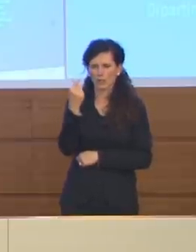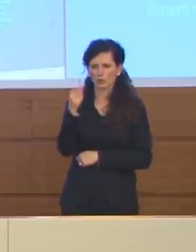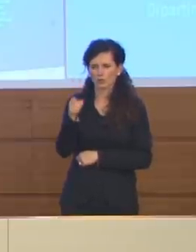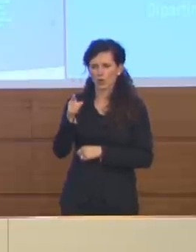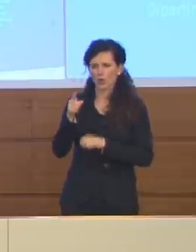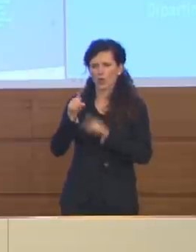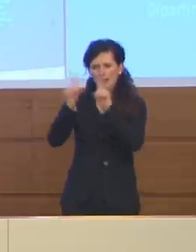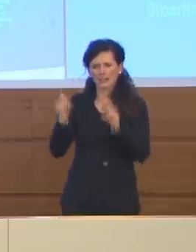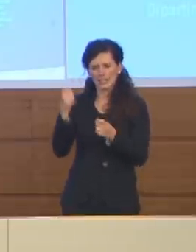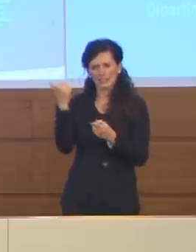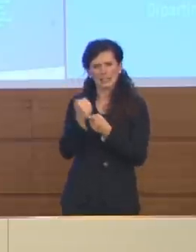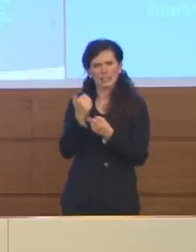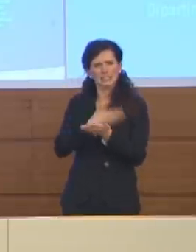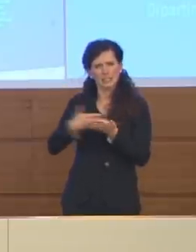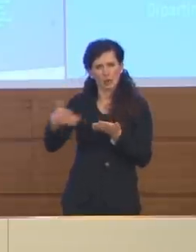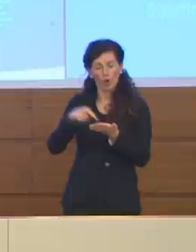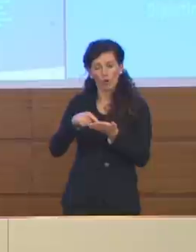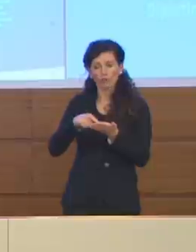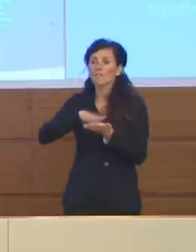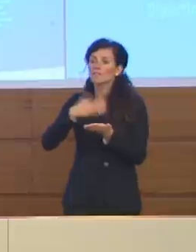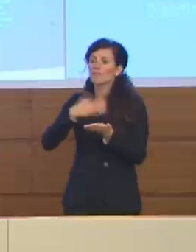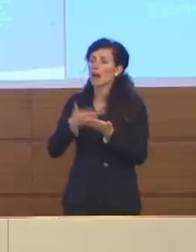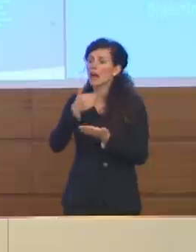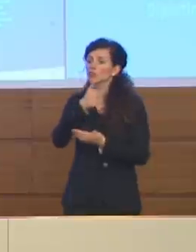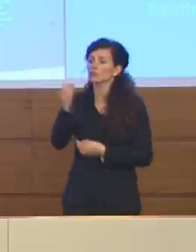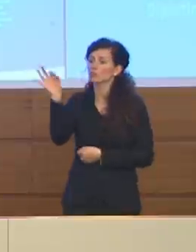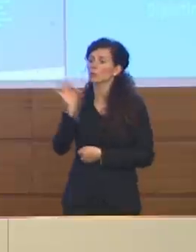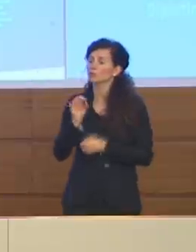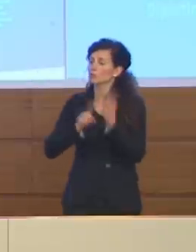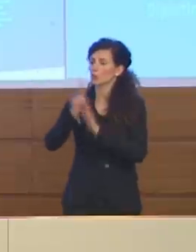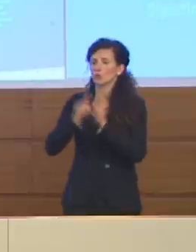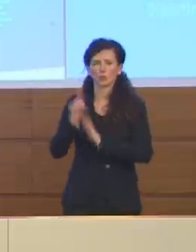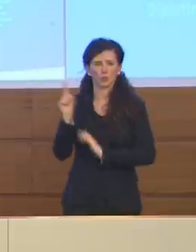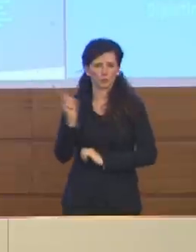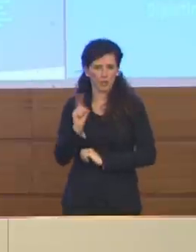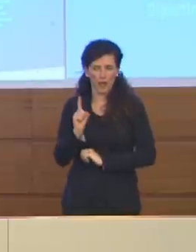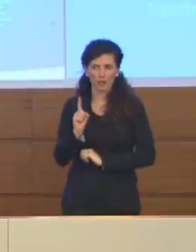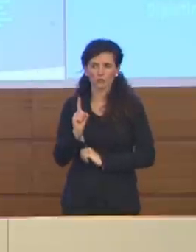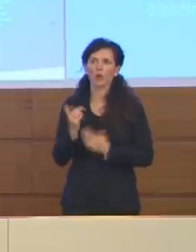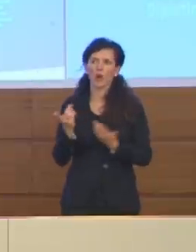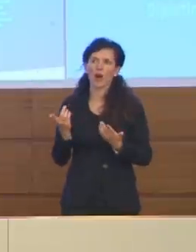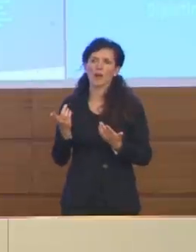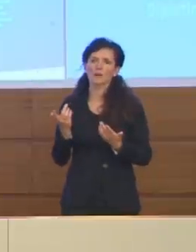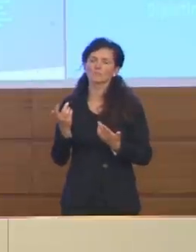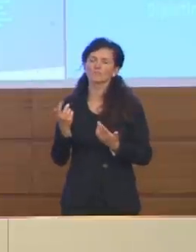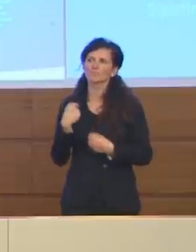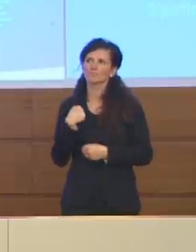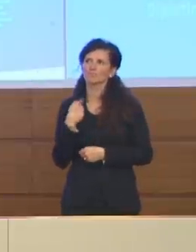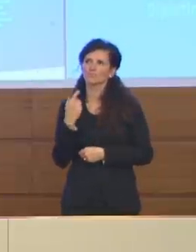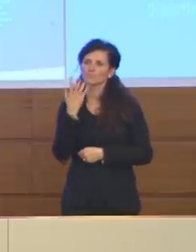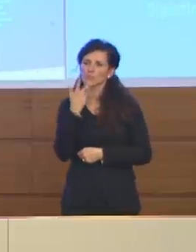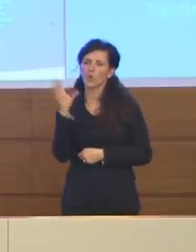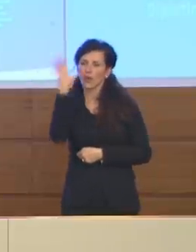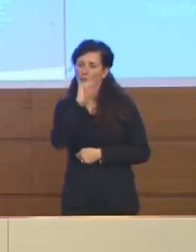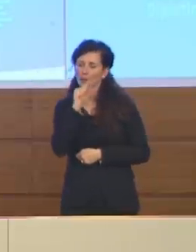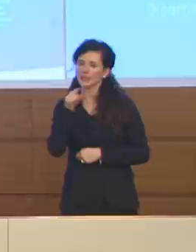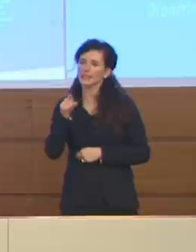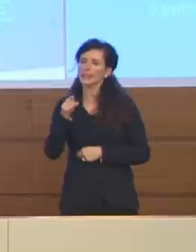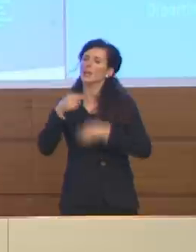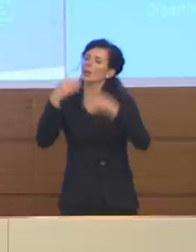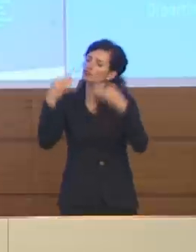un'efficacia del del 100 per cento quindi volevo capire se anche se c'è appunto un'alea di incertezza